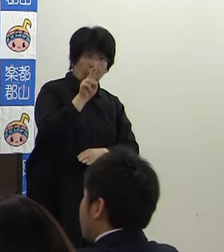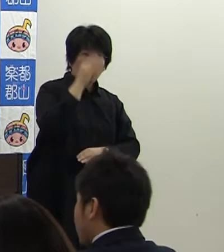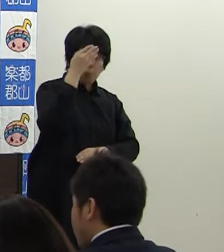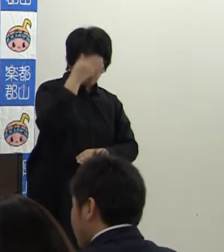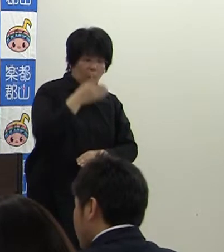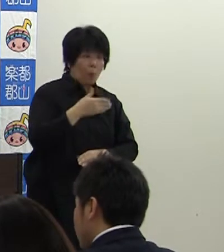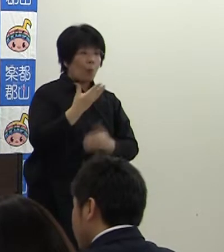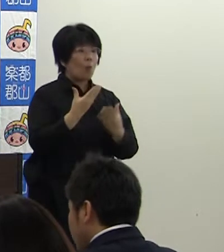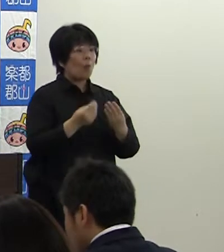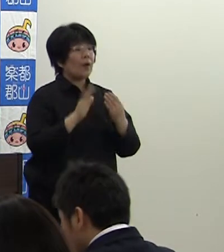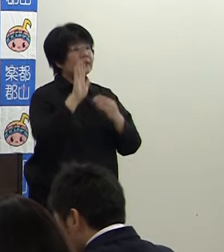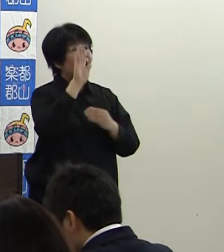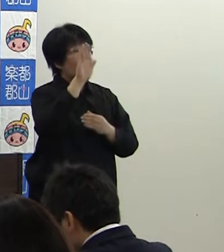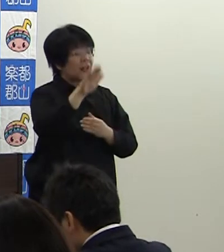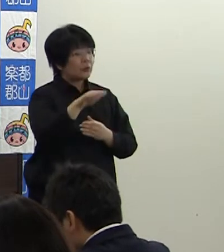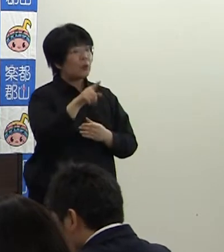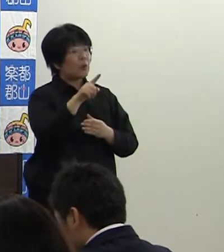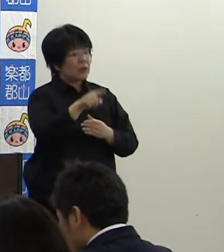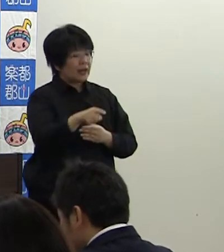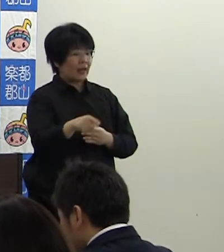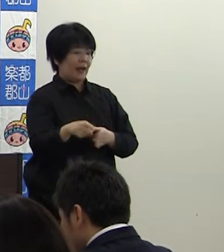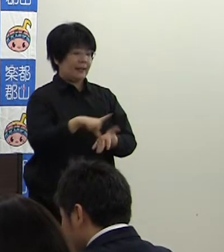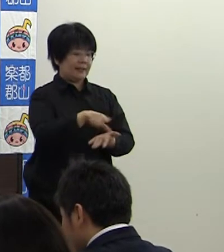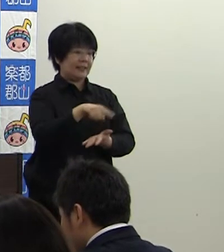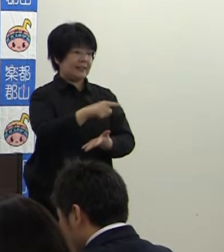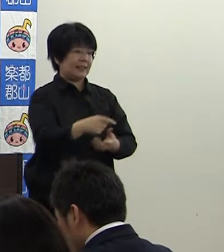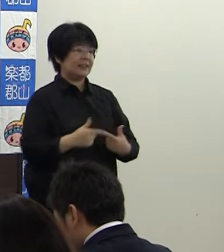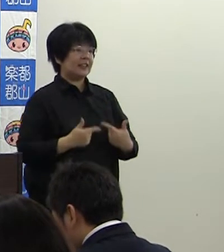というような予定になっています。